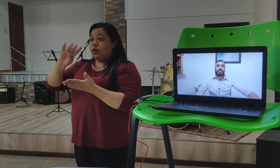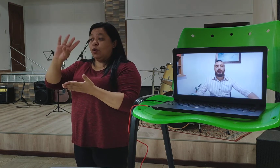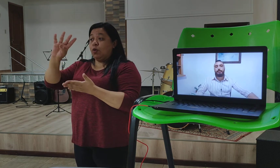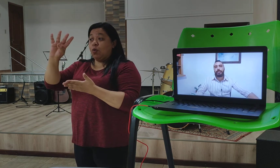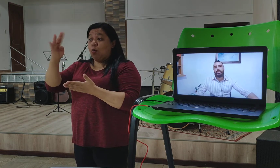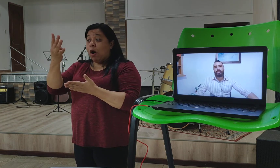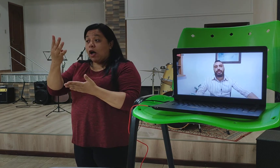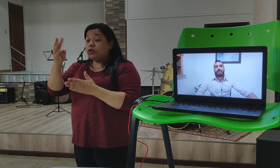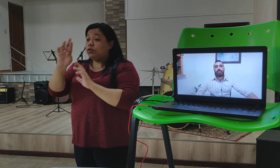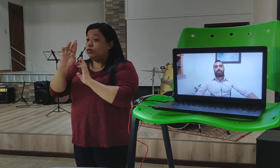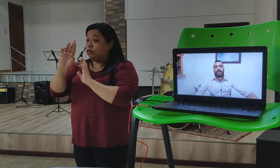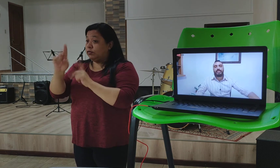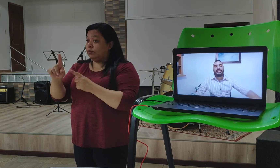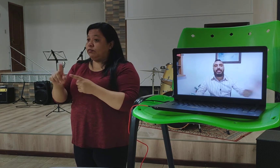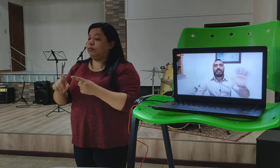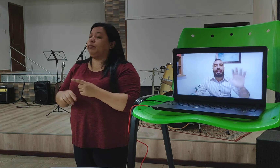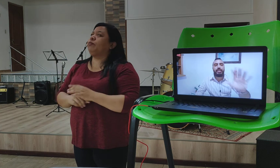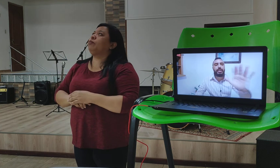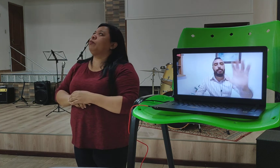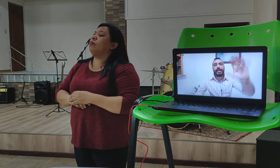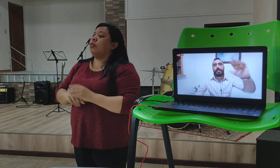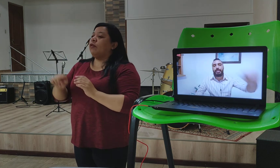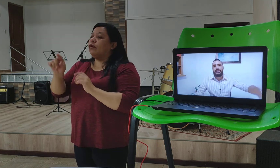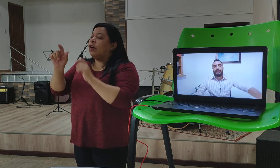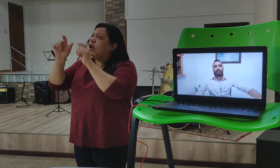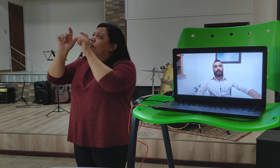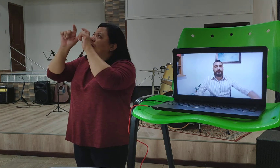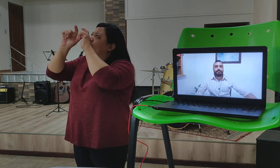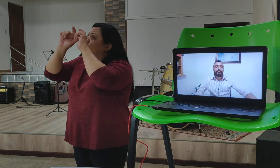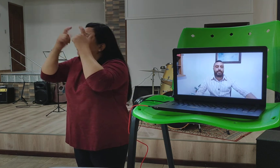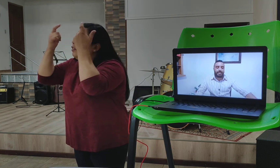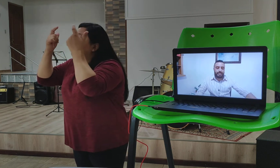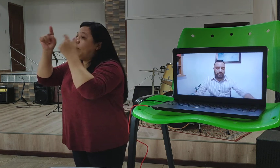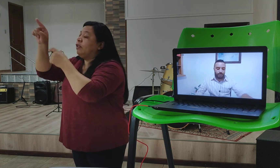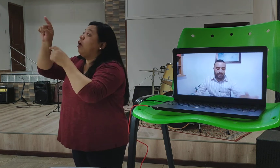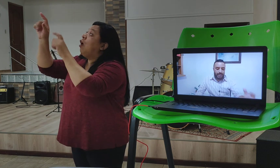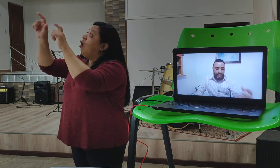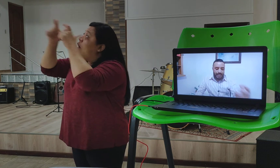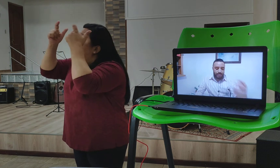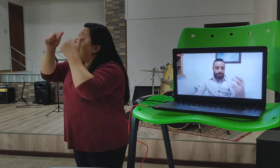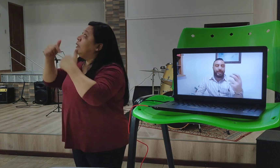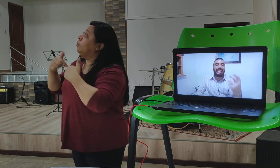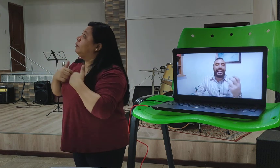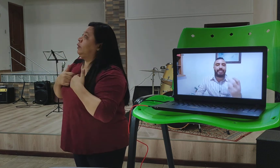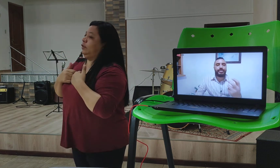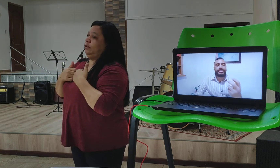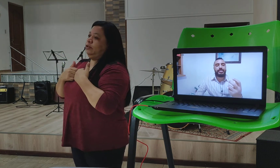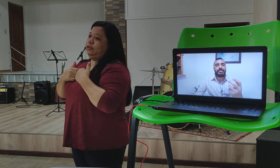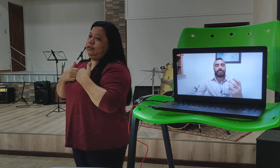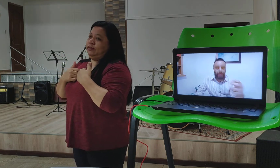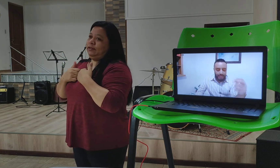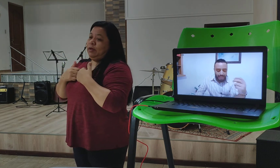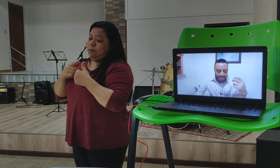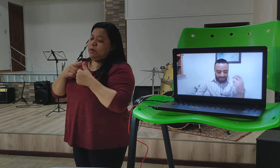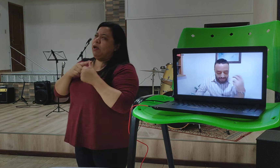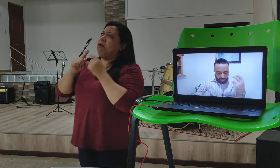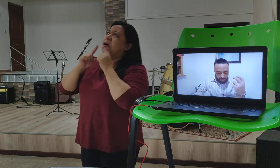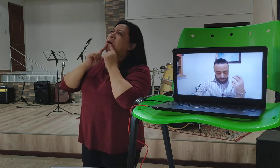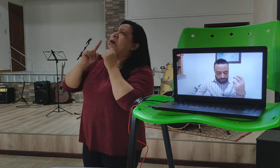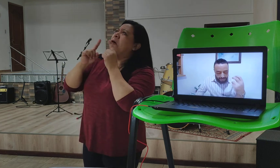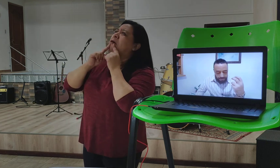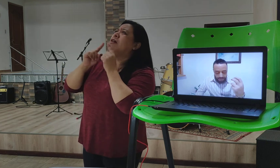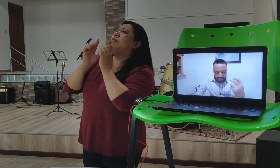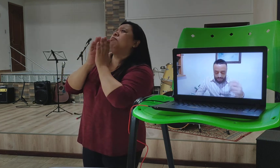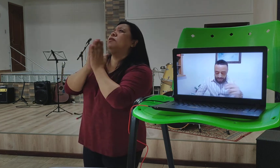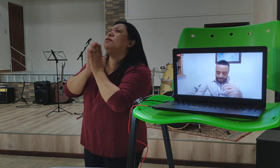primeira expressão do versículo 3: atenta para mim, Senhor. Essas são as palavras de Davi: